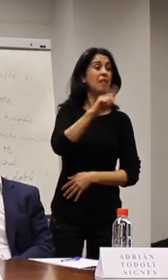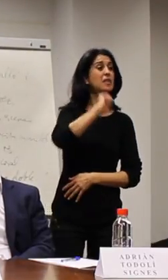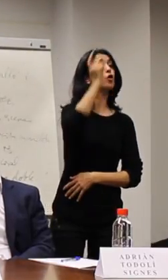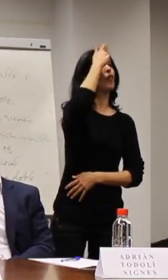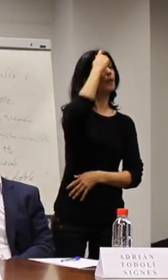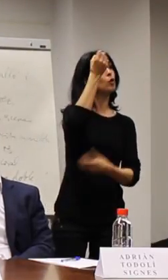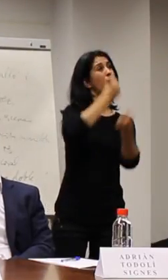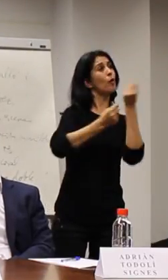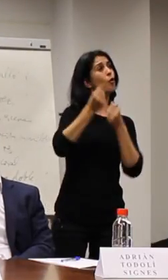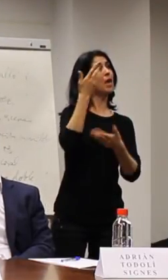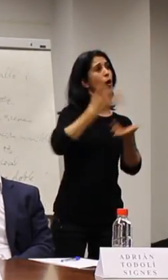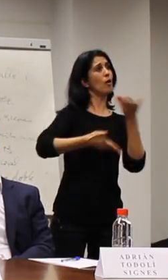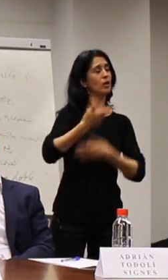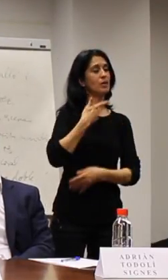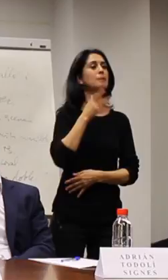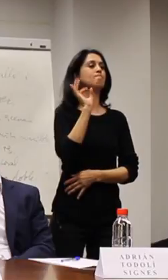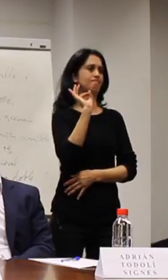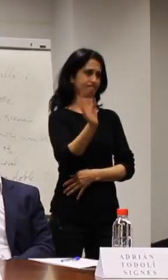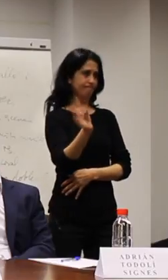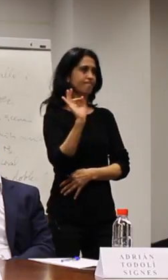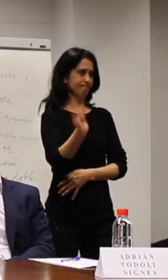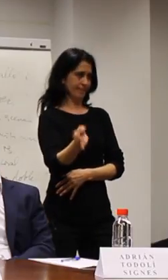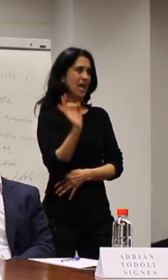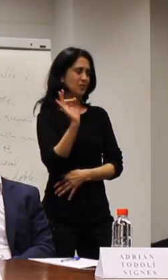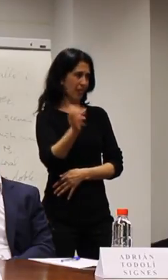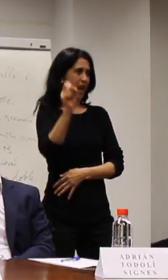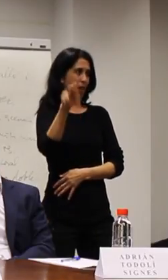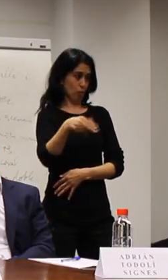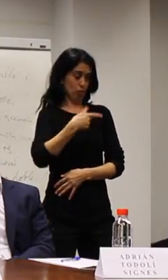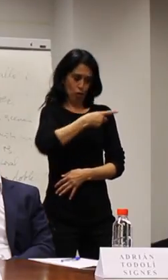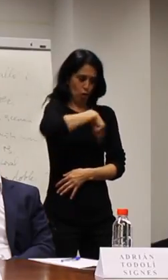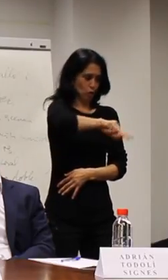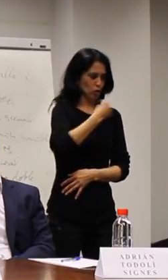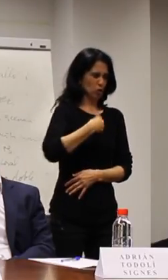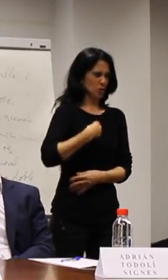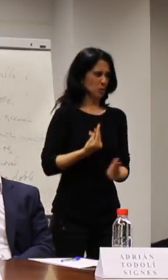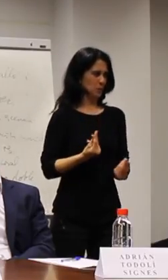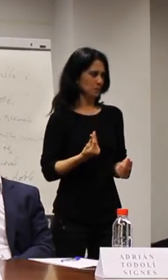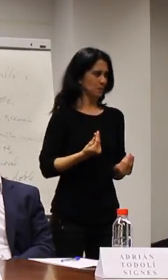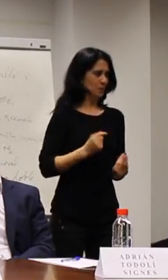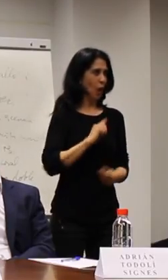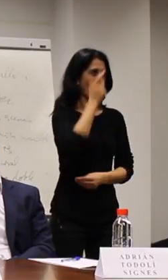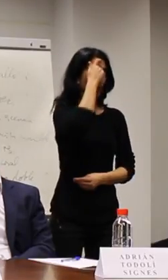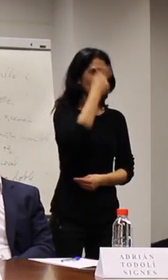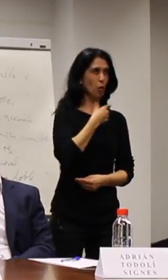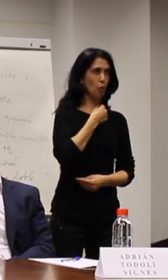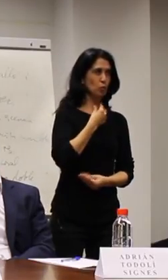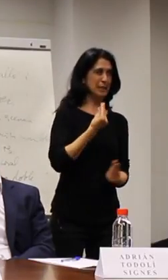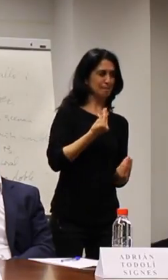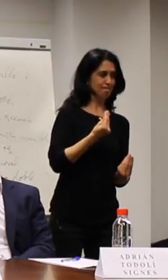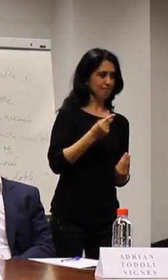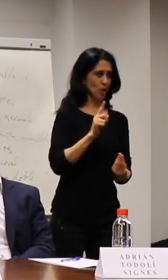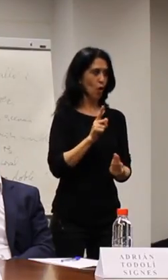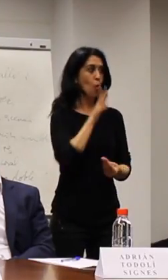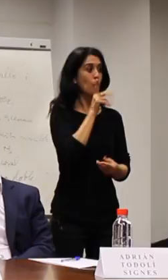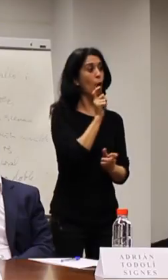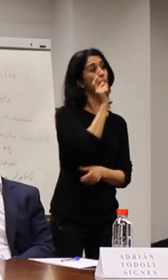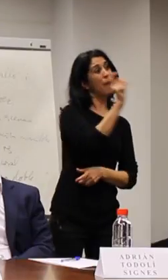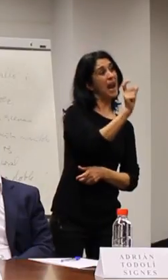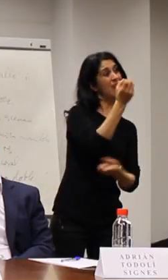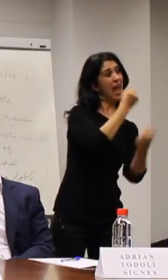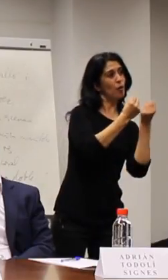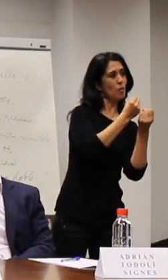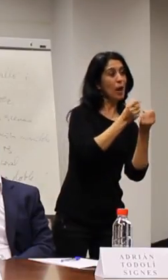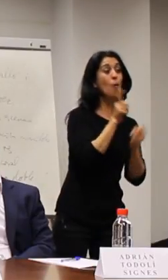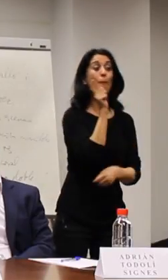que efectivamente nosotros somos los primeros que muchas veces nos hemos sentido incómodos, pero no con la parte economía, sino con la parte colaborativa.